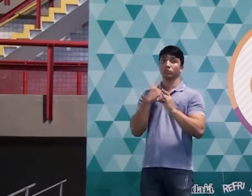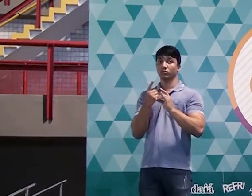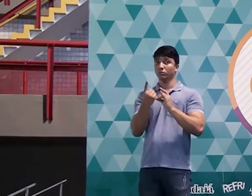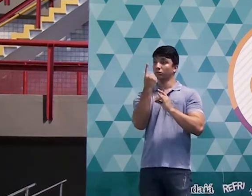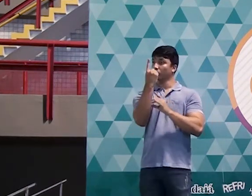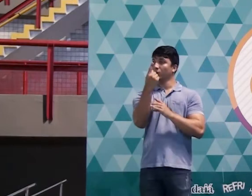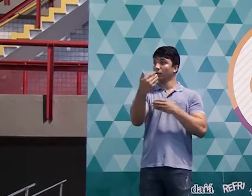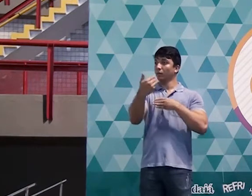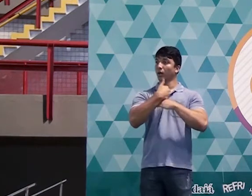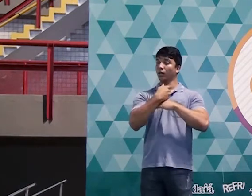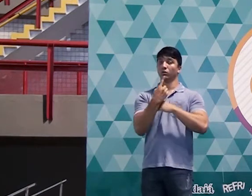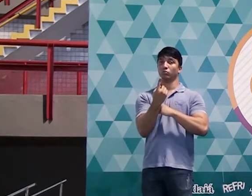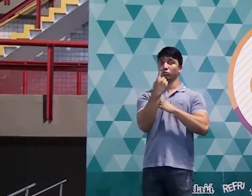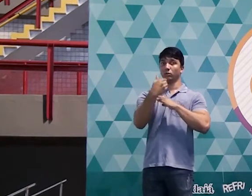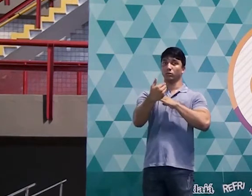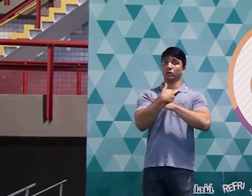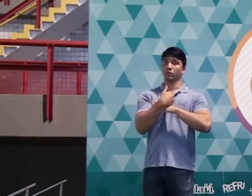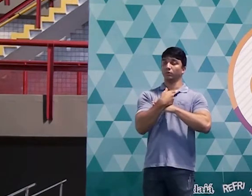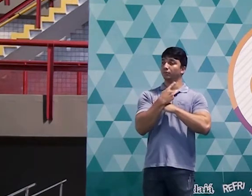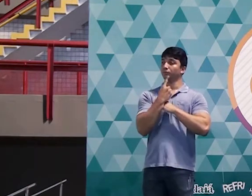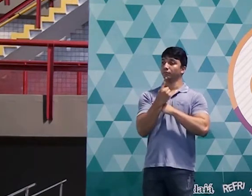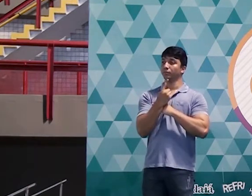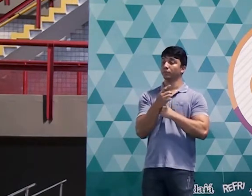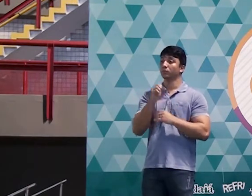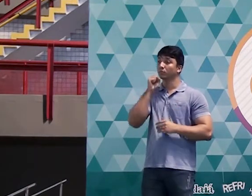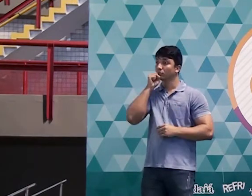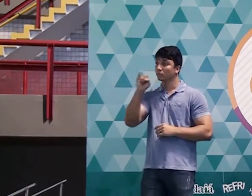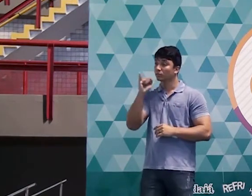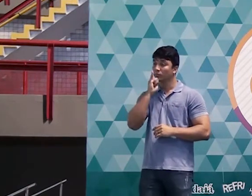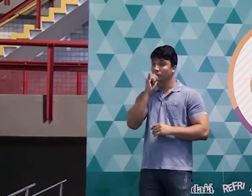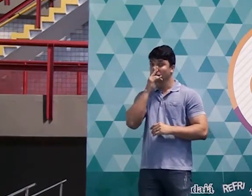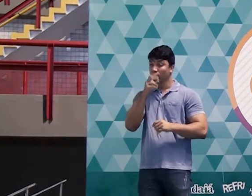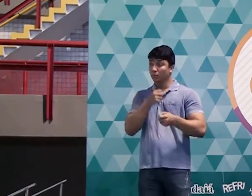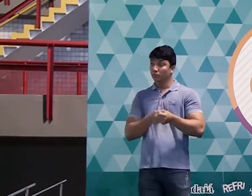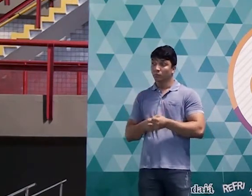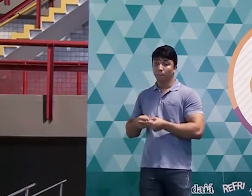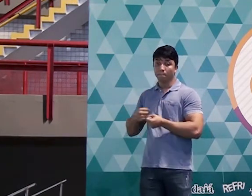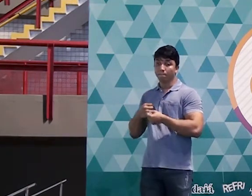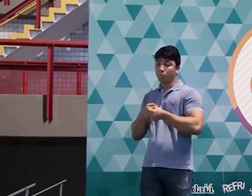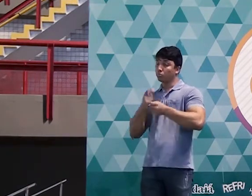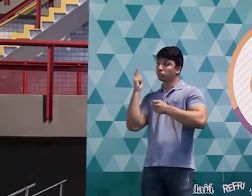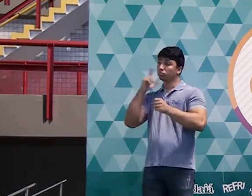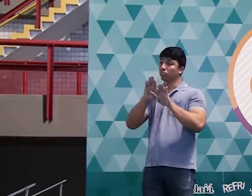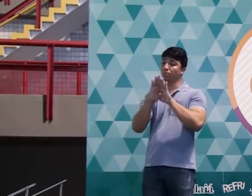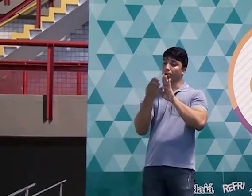ó. Ali tem um portão. Se arrombar esse portão,